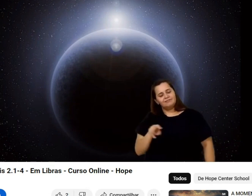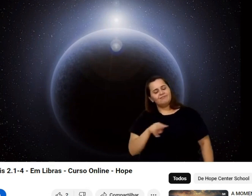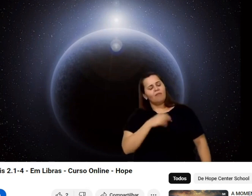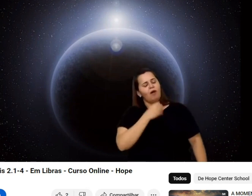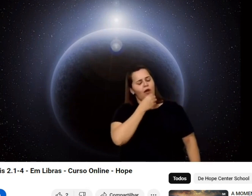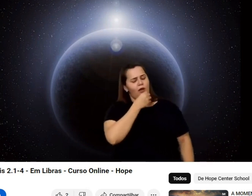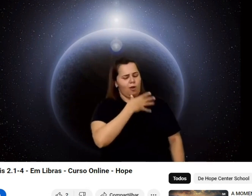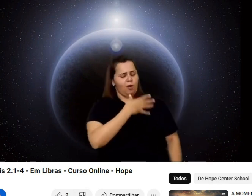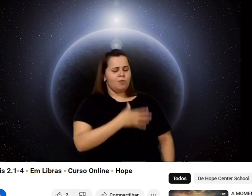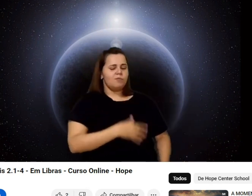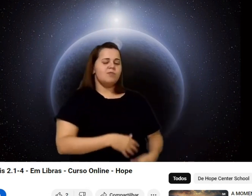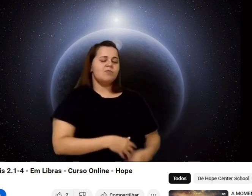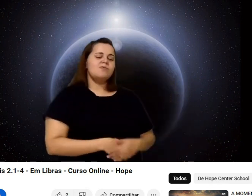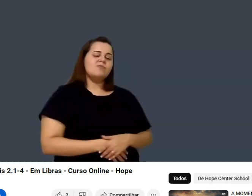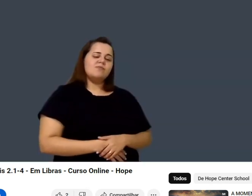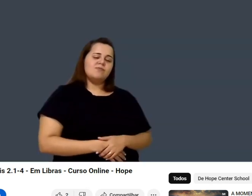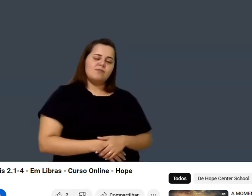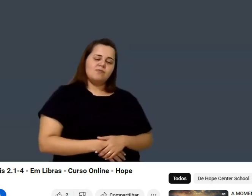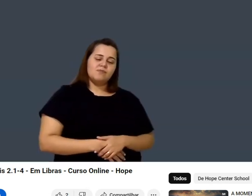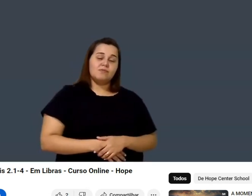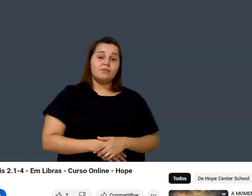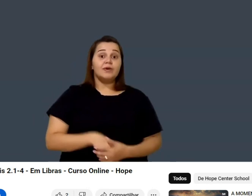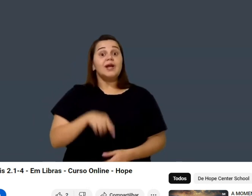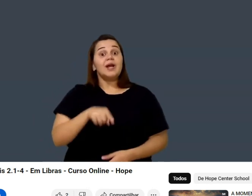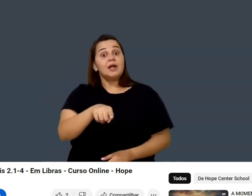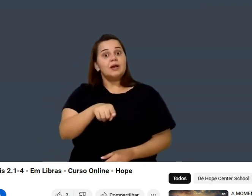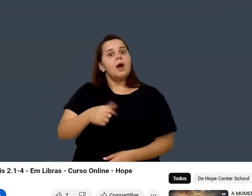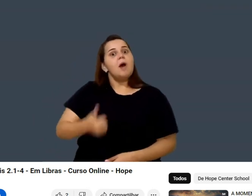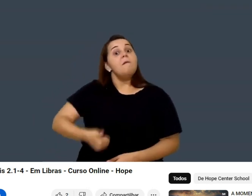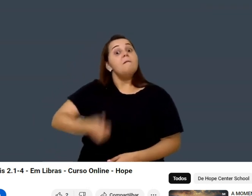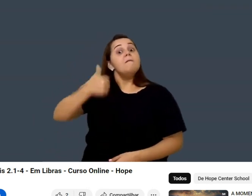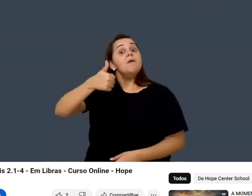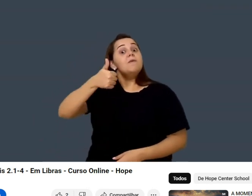ali entre o dia e a noite.